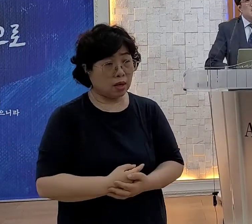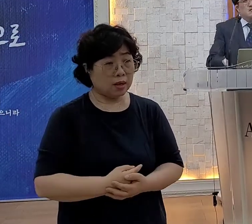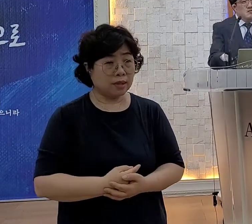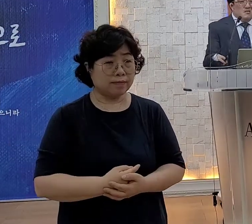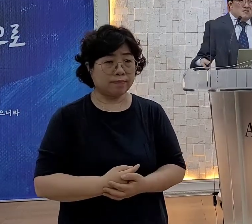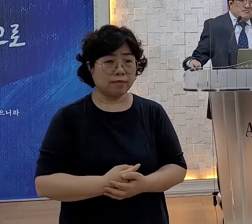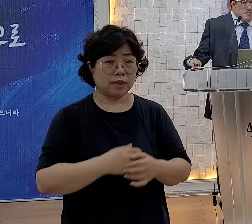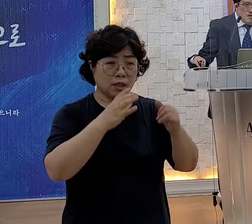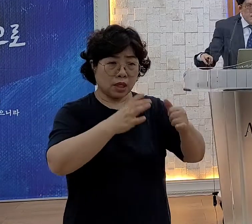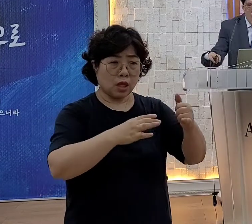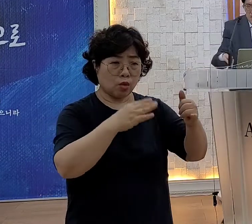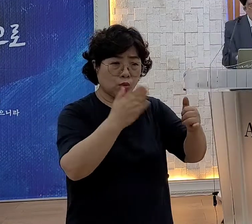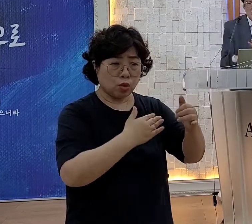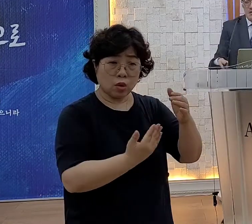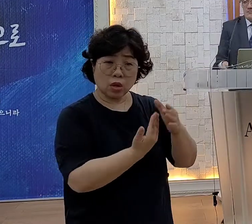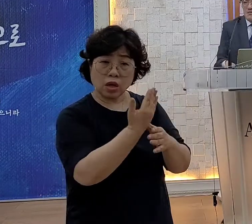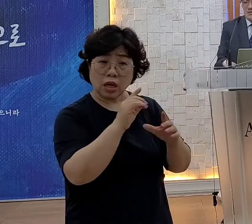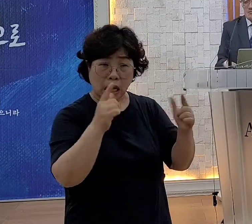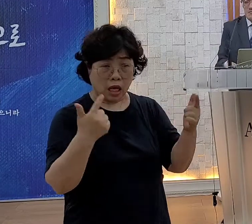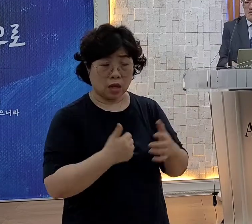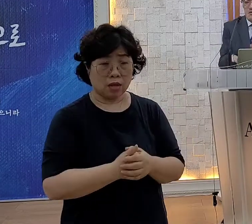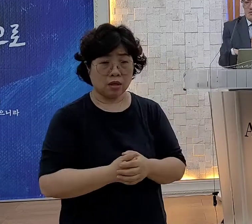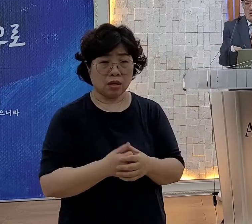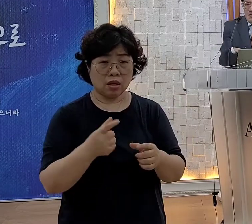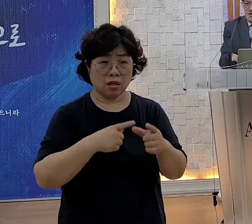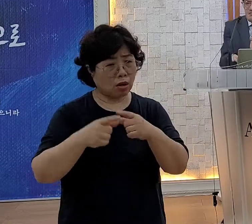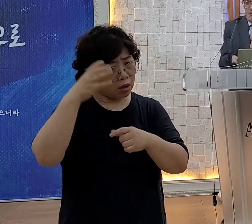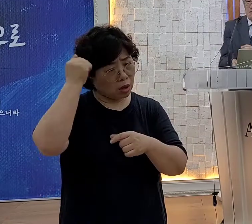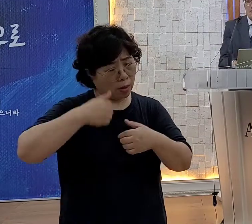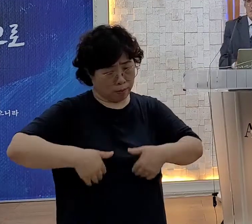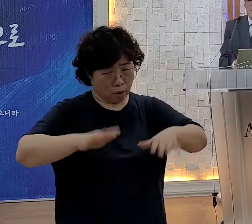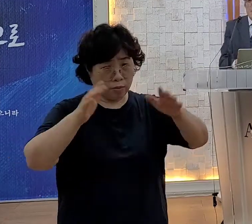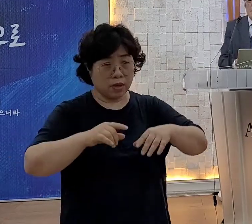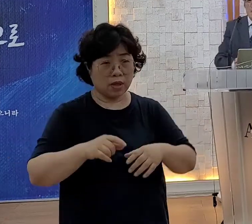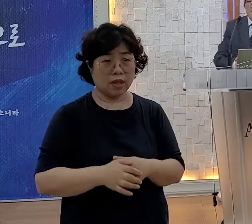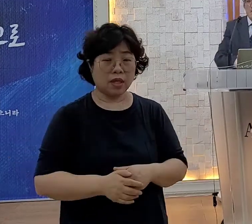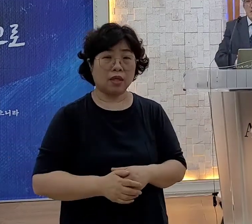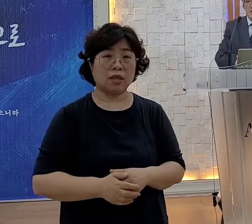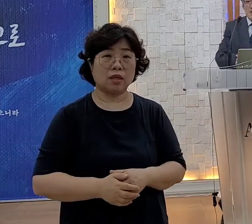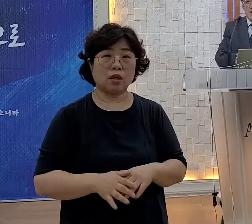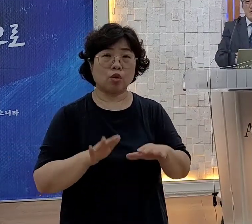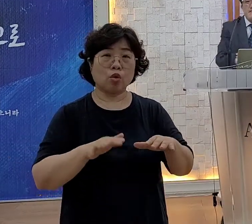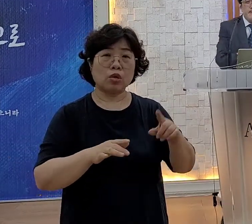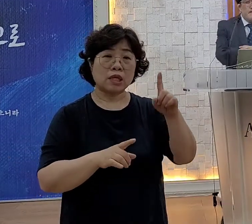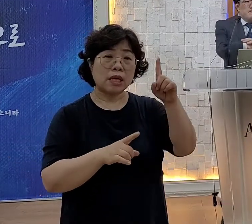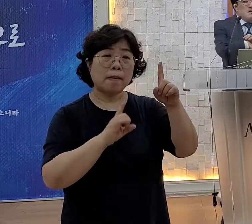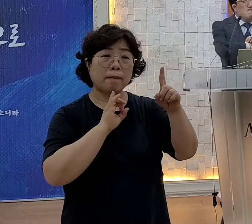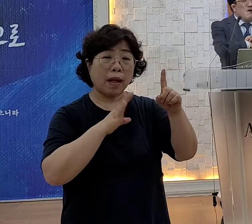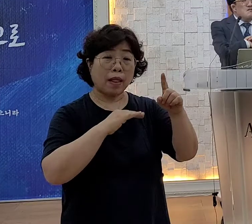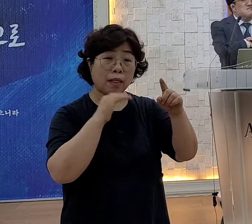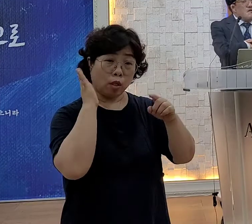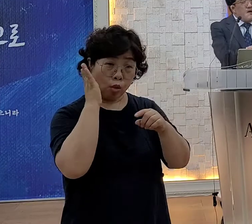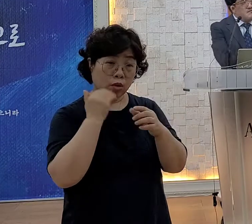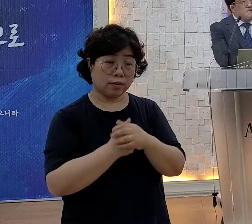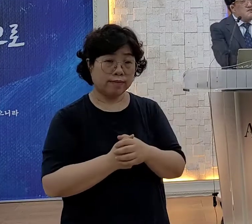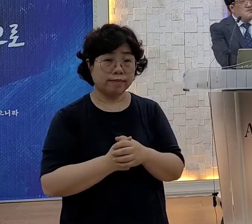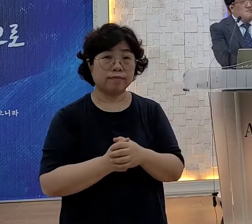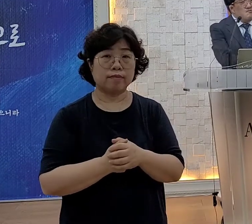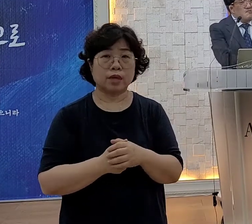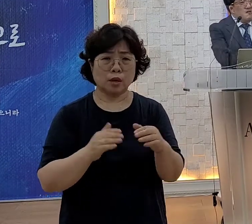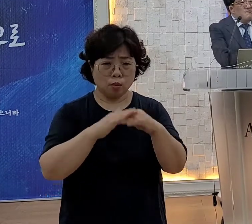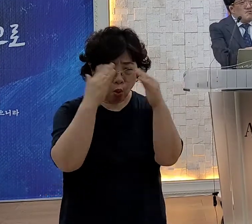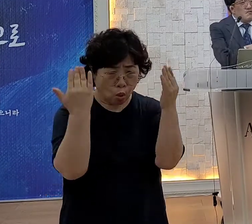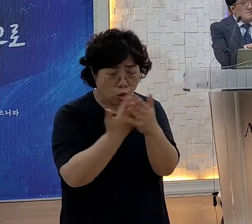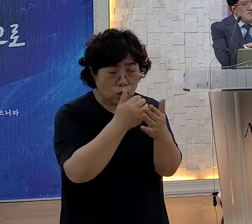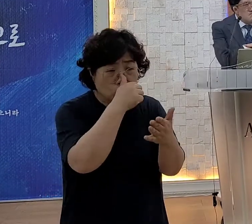온다. 여기 여러분 더 많이 기억하지 마세요. 여기까지만 오늘 이제 말씀을 나누게 되는데, 자 우리가 이 다